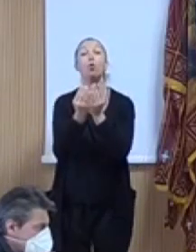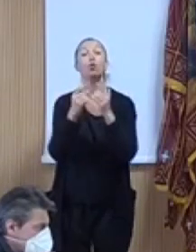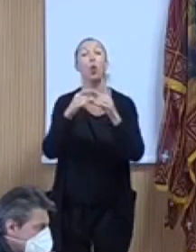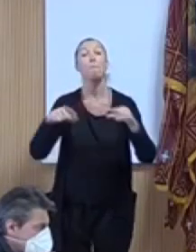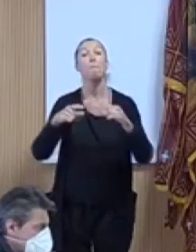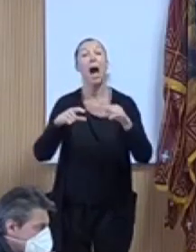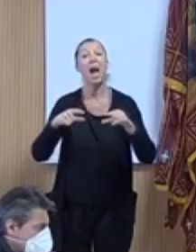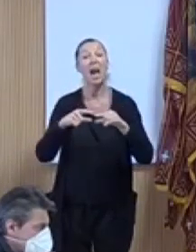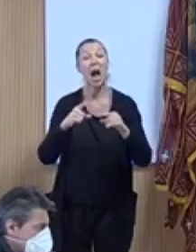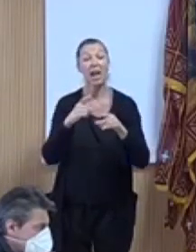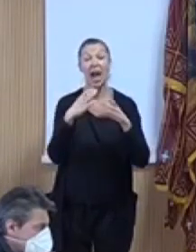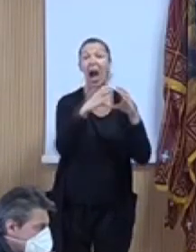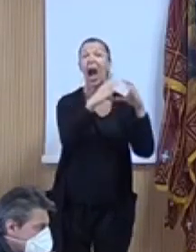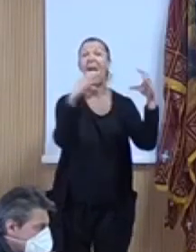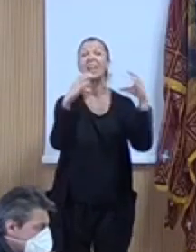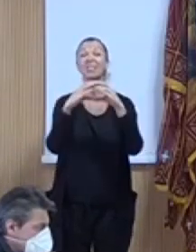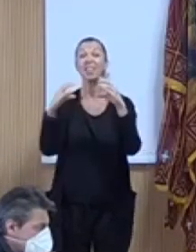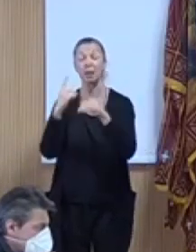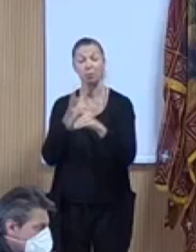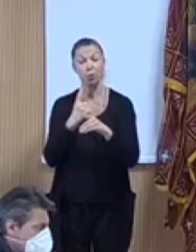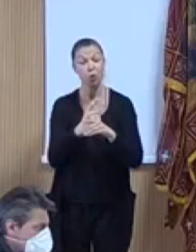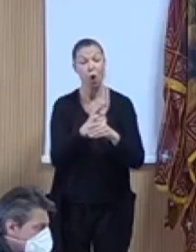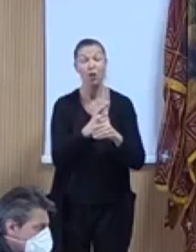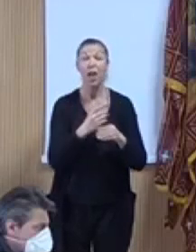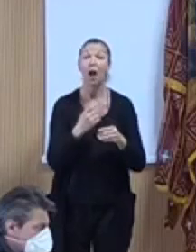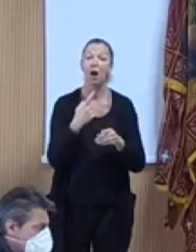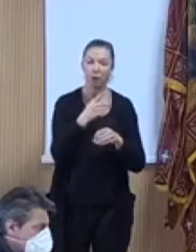di poter appunto accedere al credito